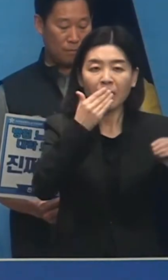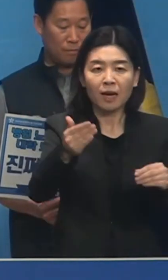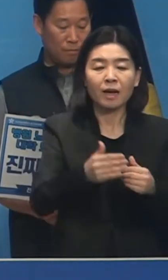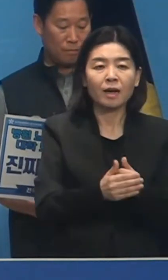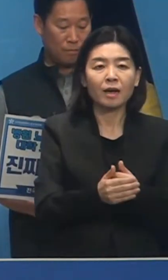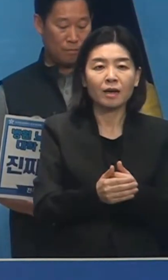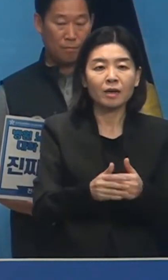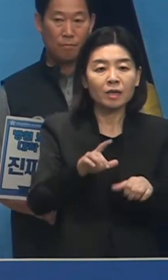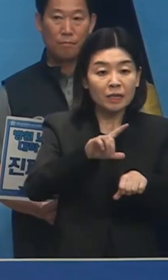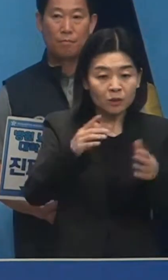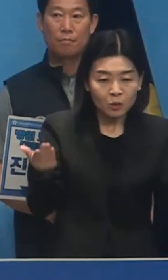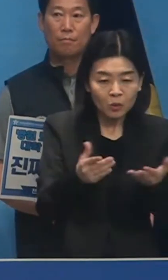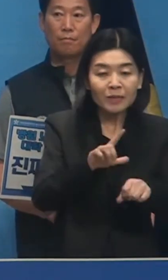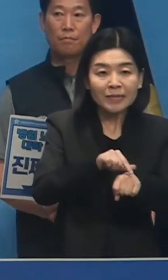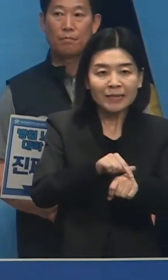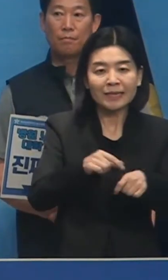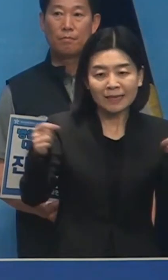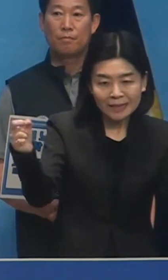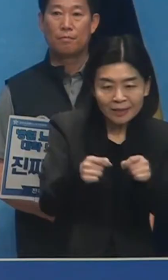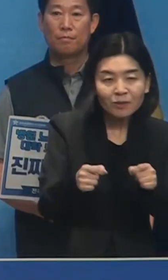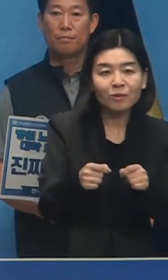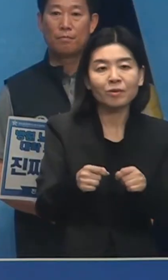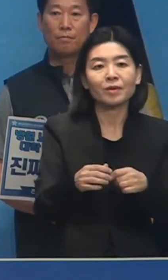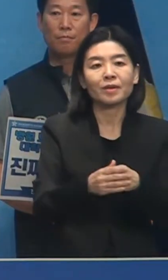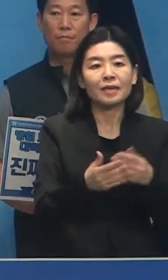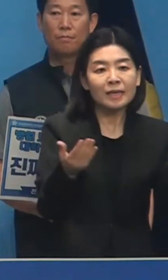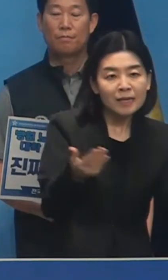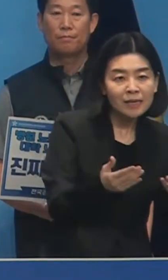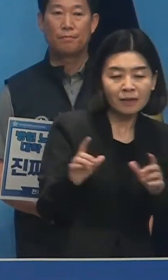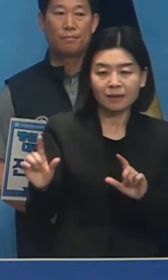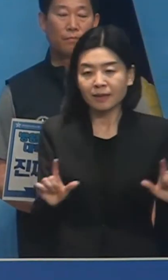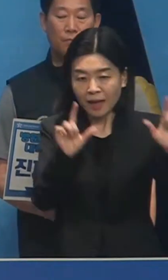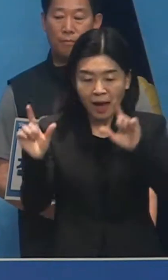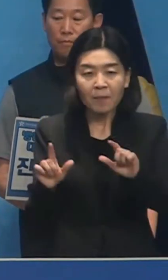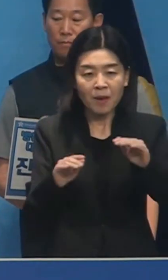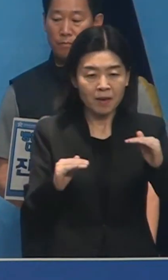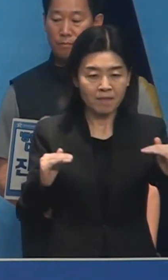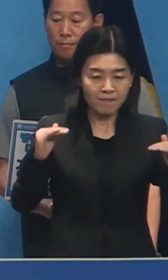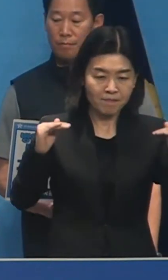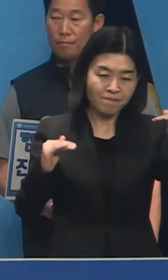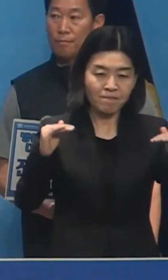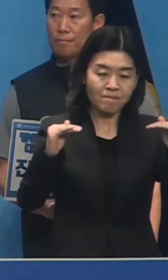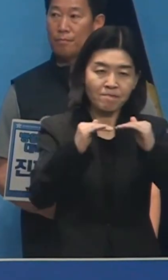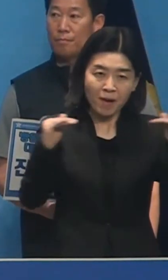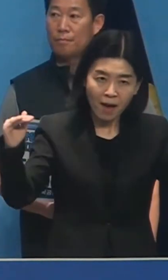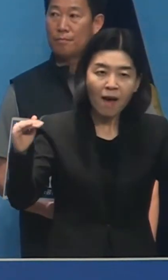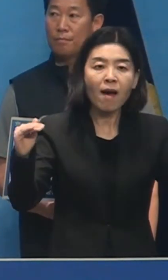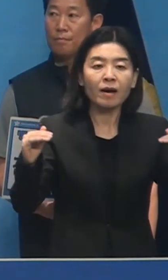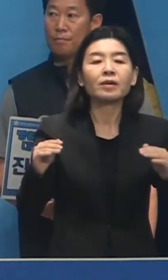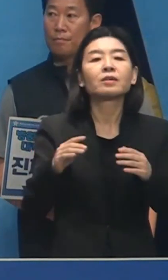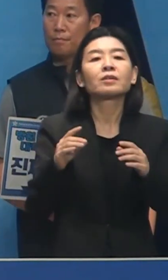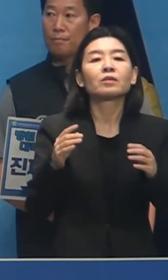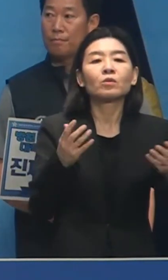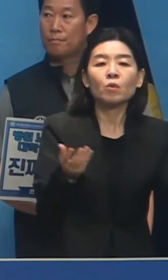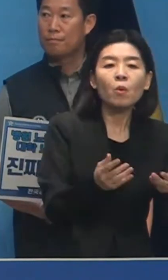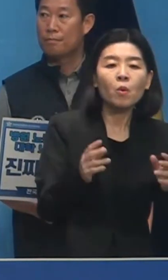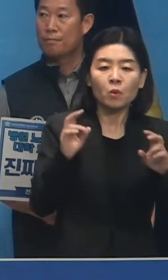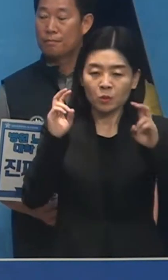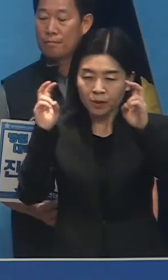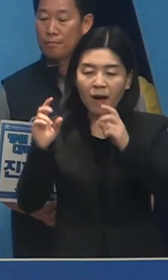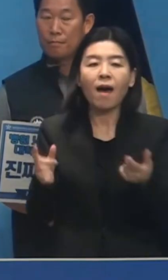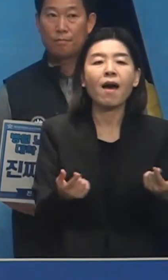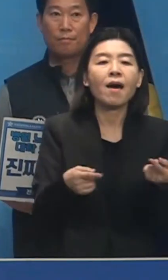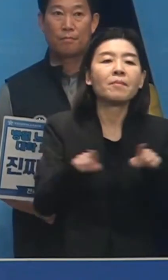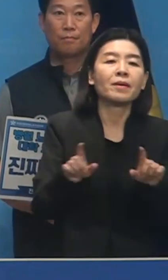일, 삶의 균형은 노사가 함께 잘 살 수 있는 나라의 시작입니다. 의료의 공공성이 지켜지고